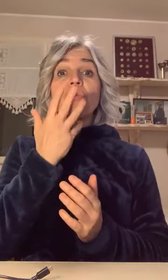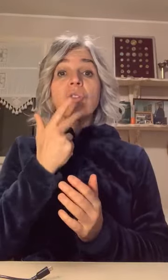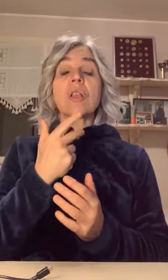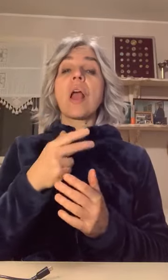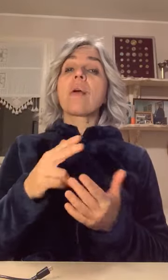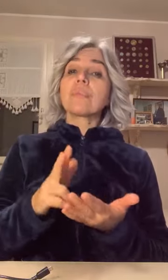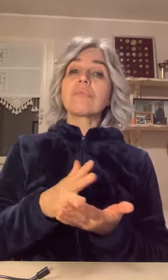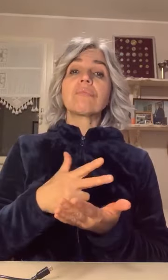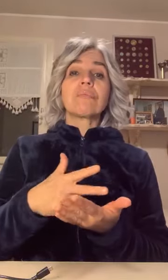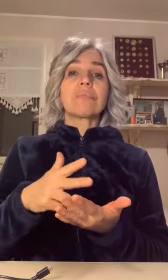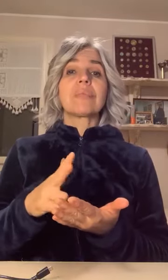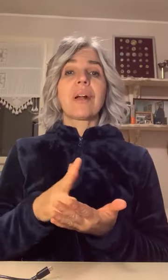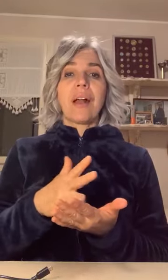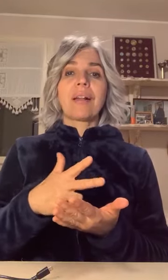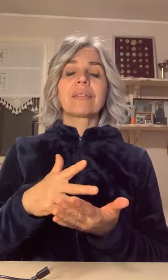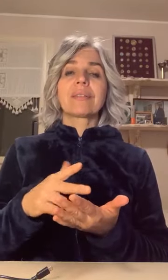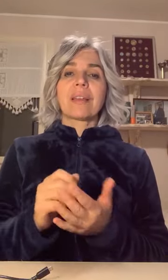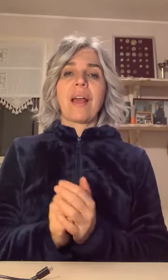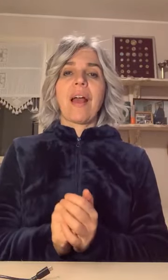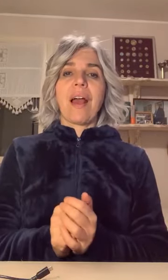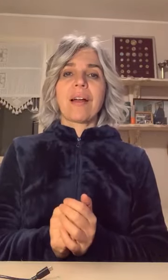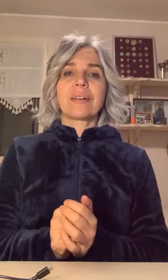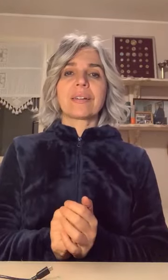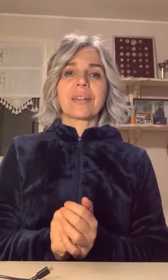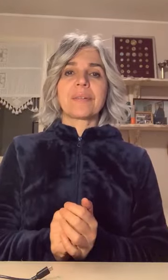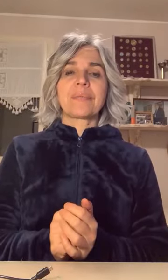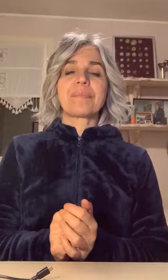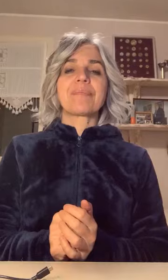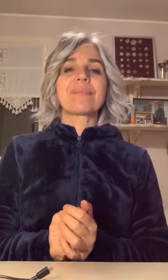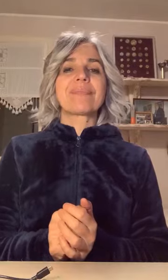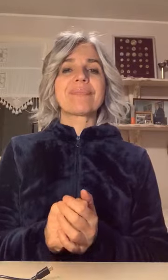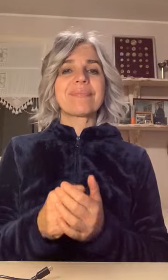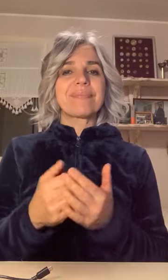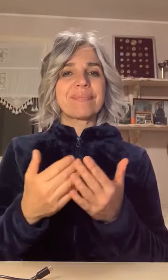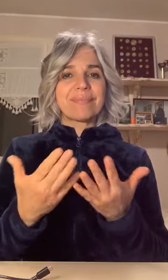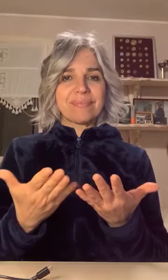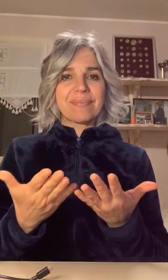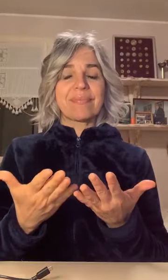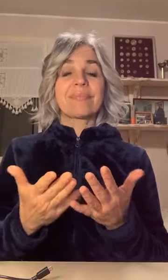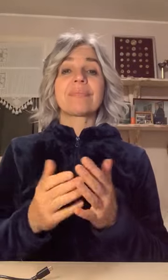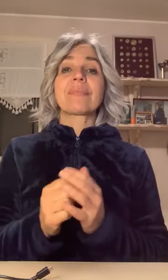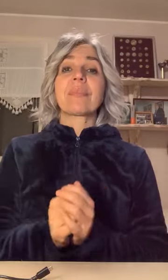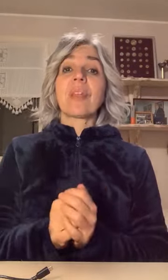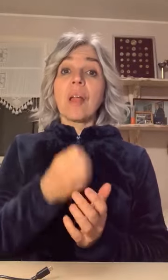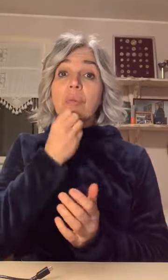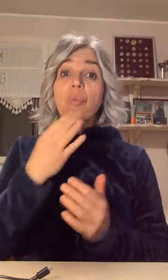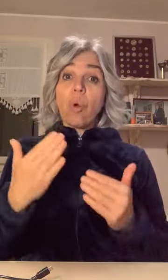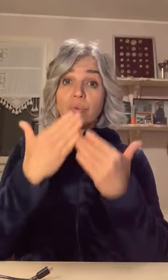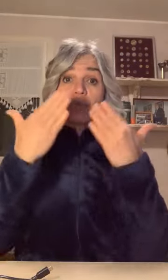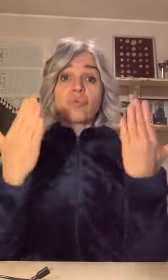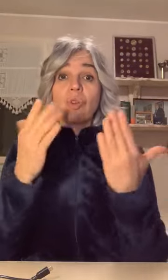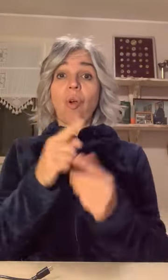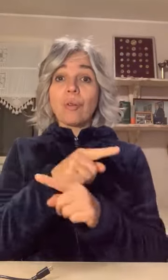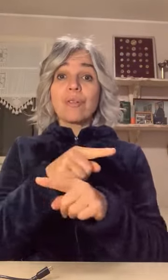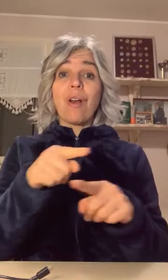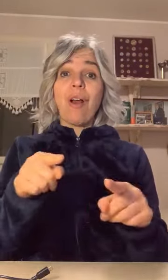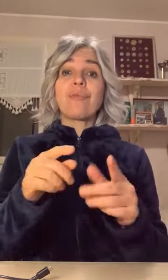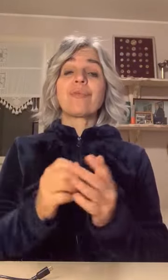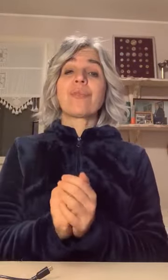e Katia ci presenterà il cantico. Buongiorno a tutti. Allora, questo canto si